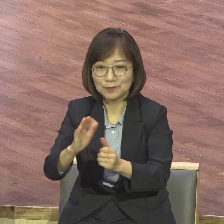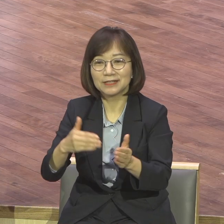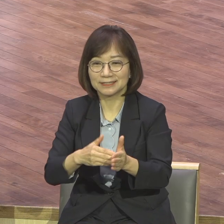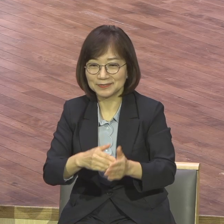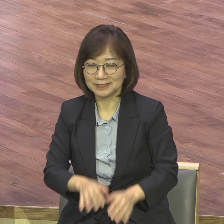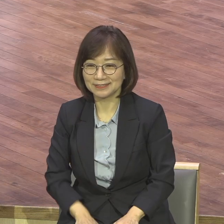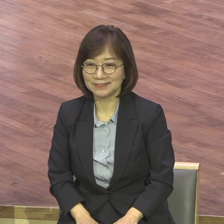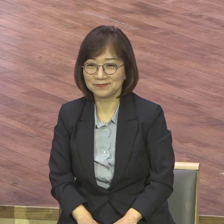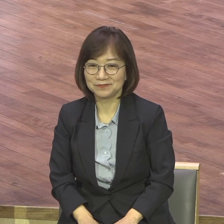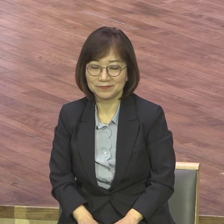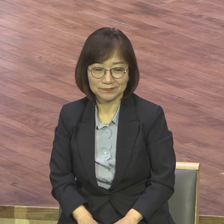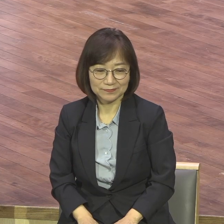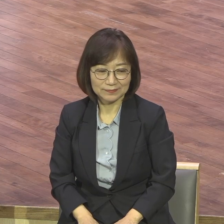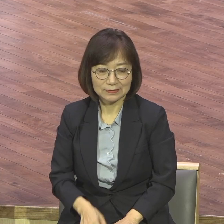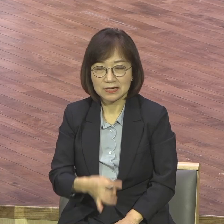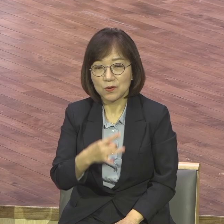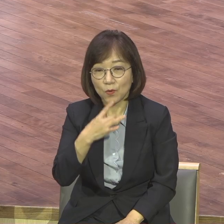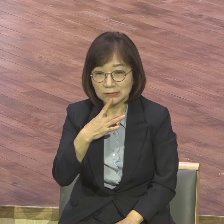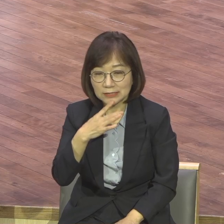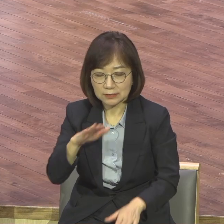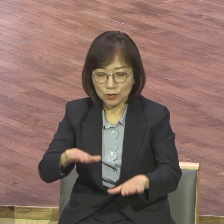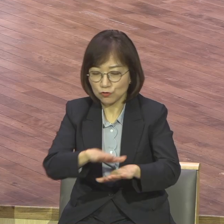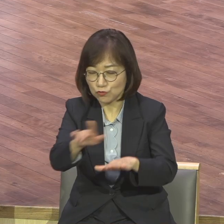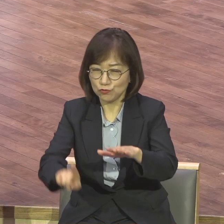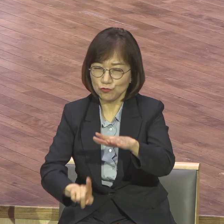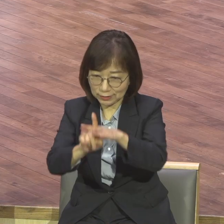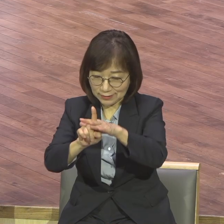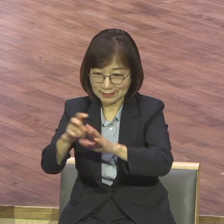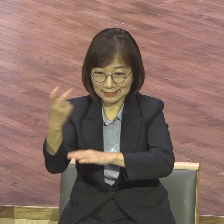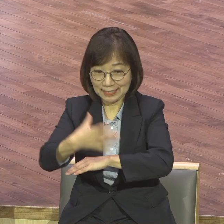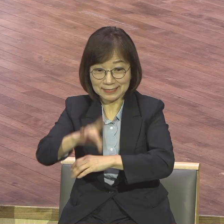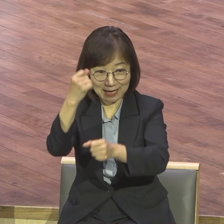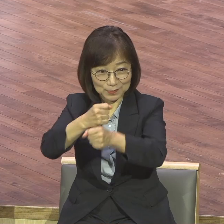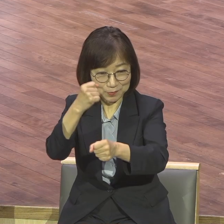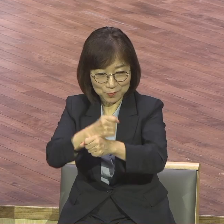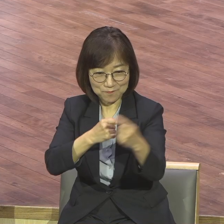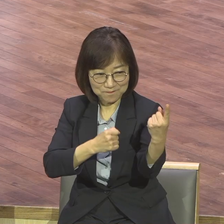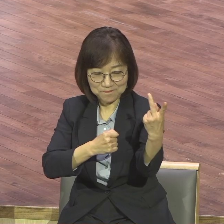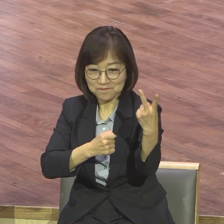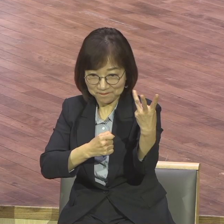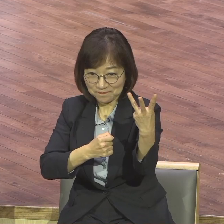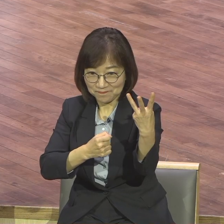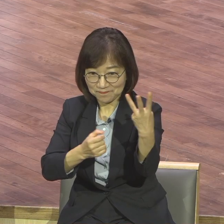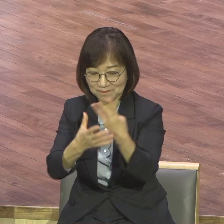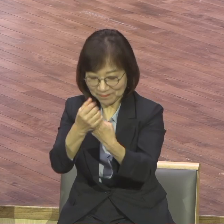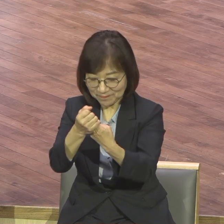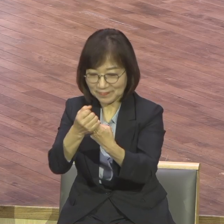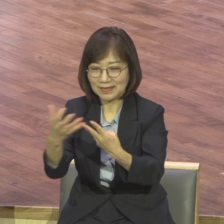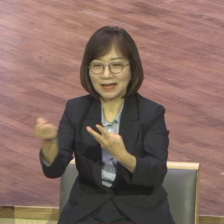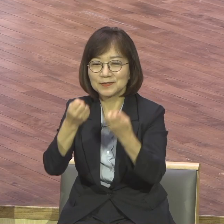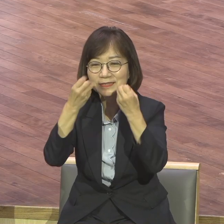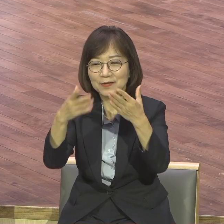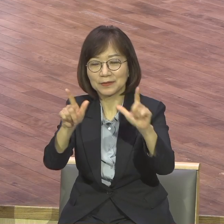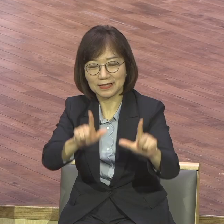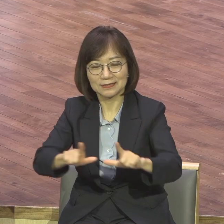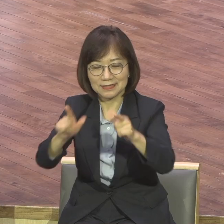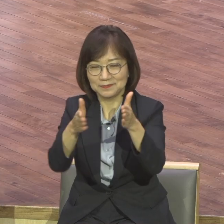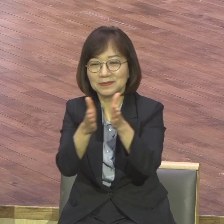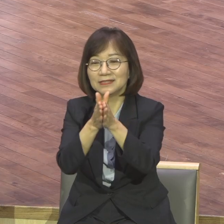오직 유일성 재창조의 삶으로 새롭게 삶이 시작이 된